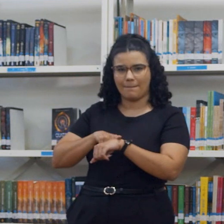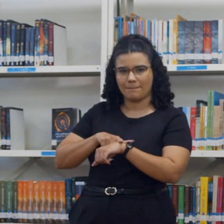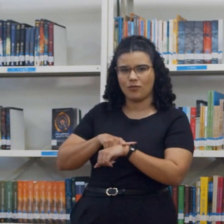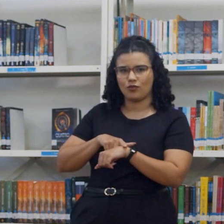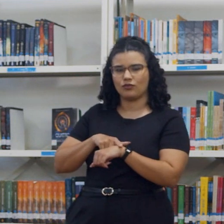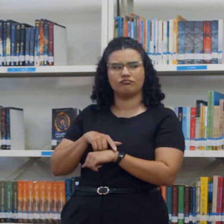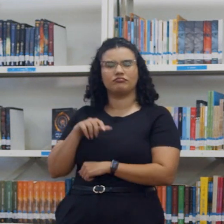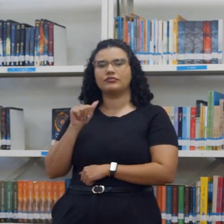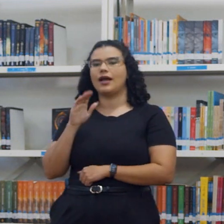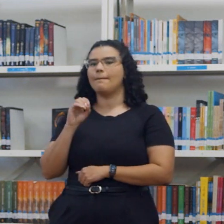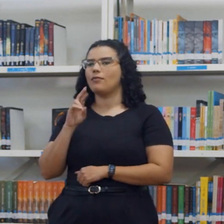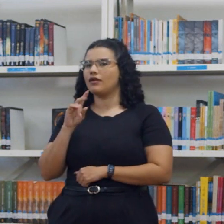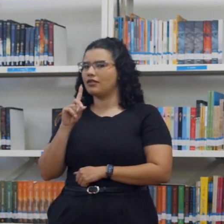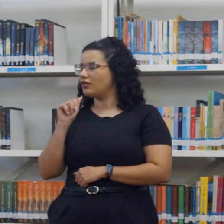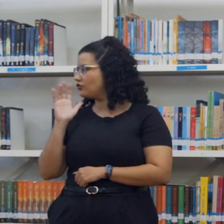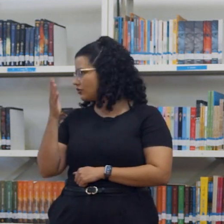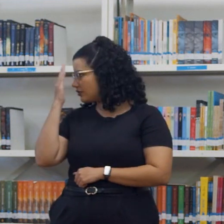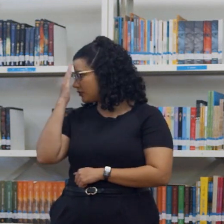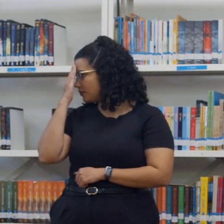E abordagem, você já sabe?